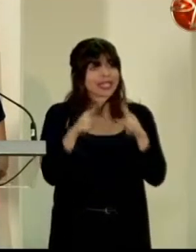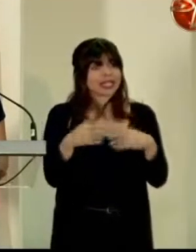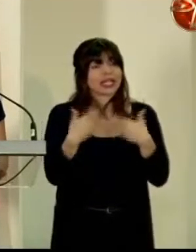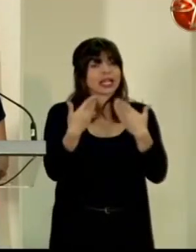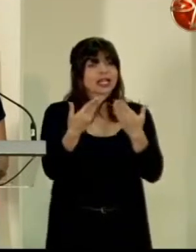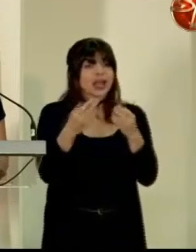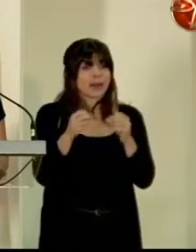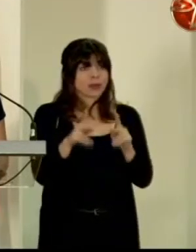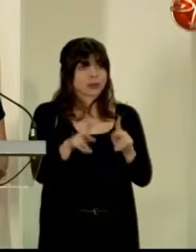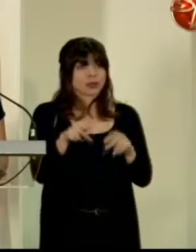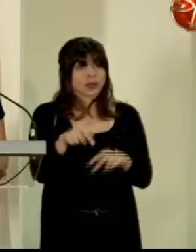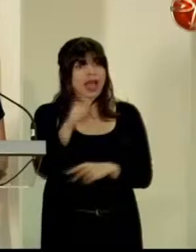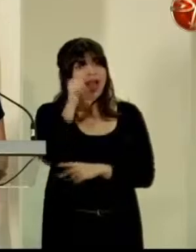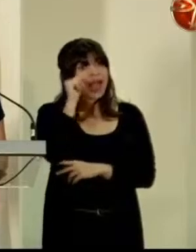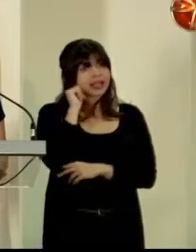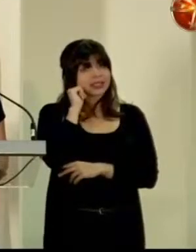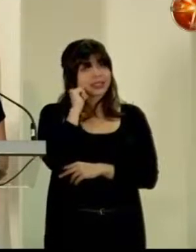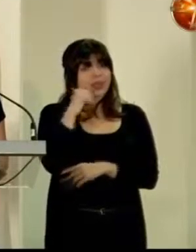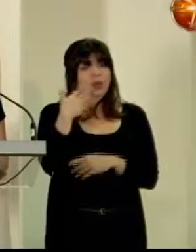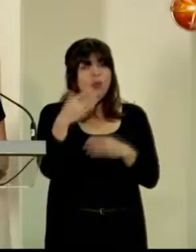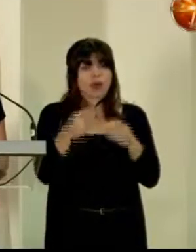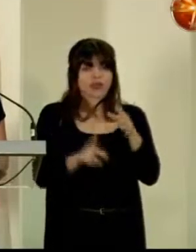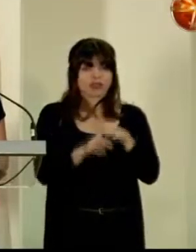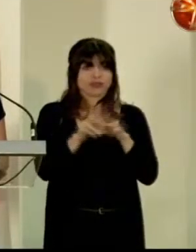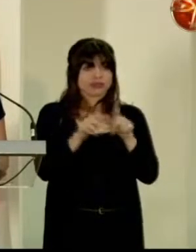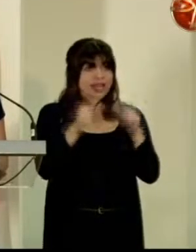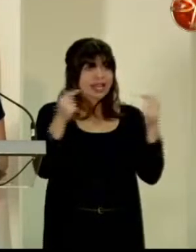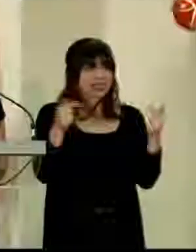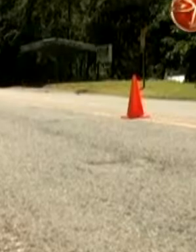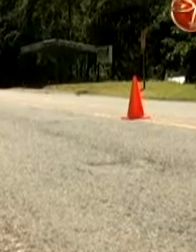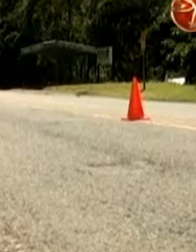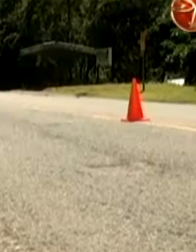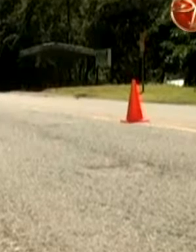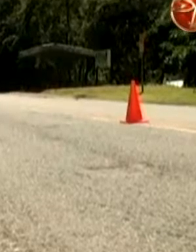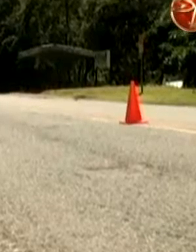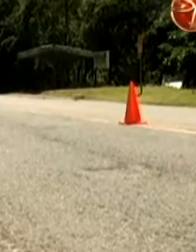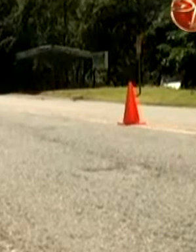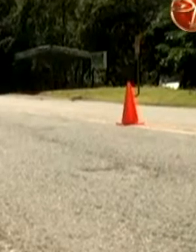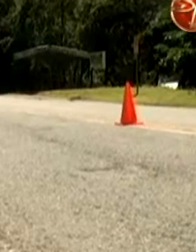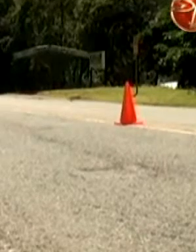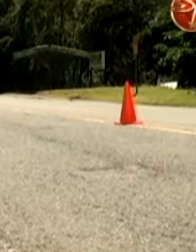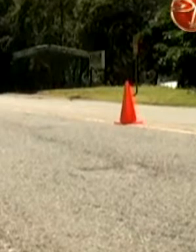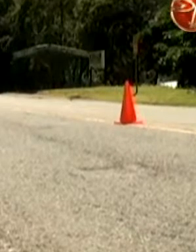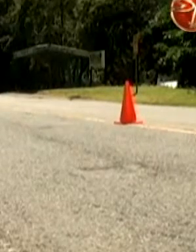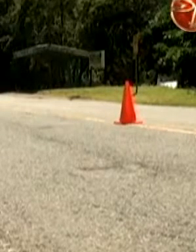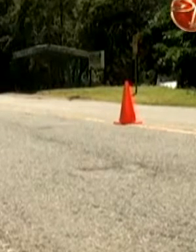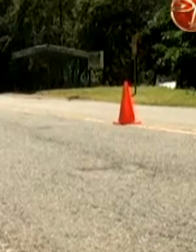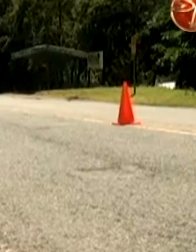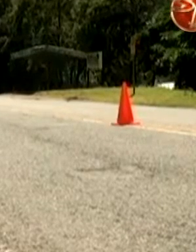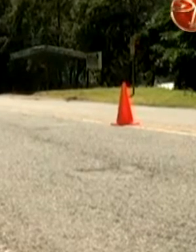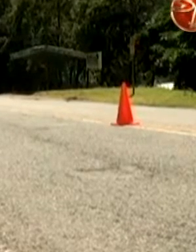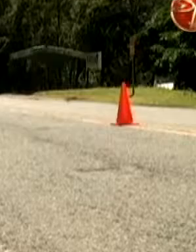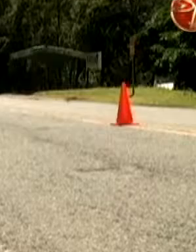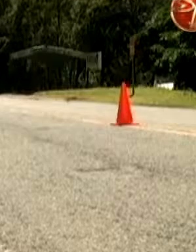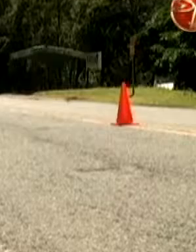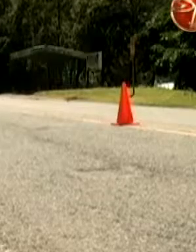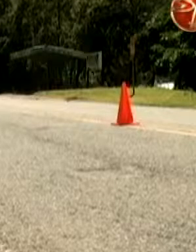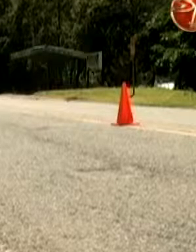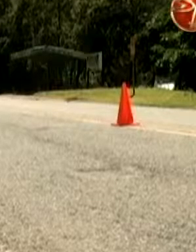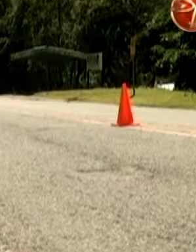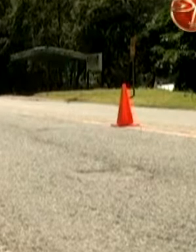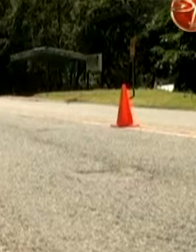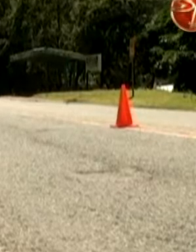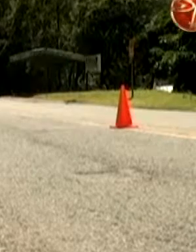da apertura el día de ayer al ser publicada en la Gaceta, es un proceso que va a dar como resultado un protocolo, un mecanismo